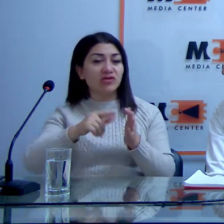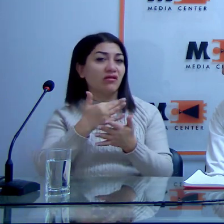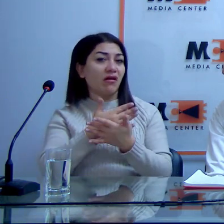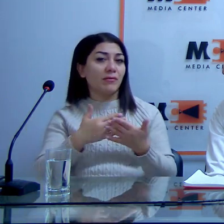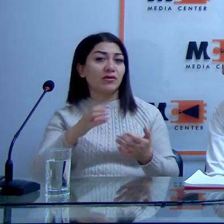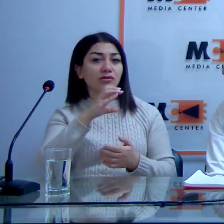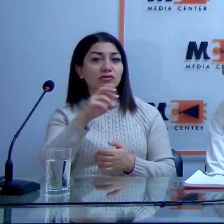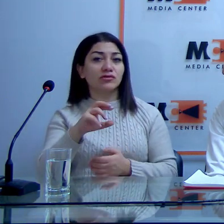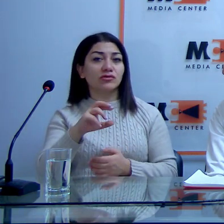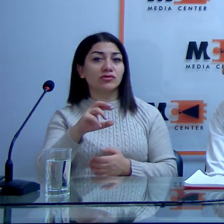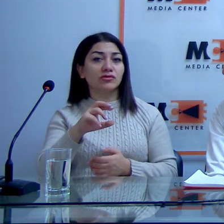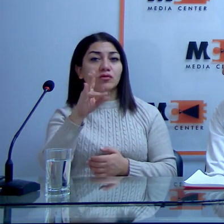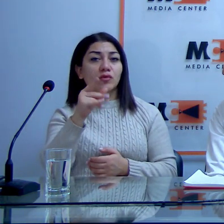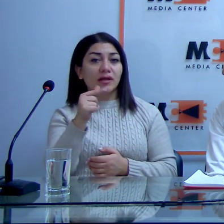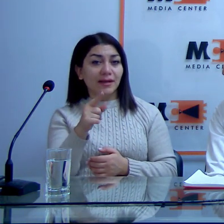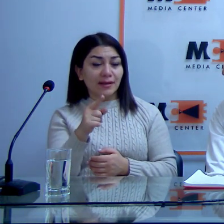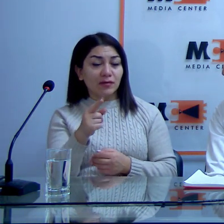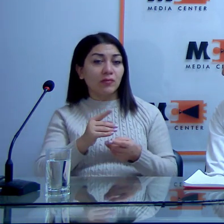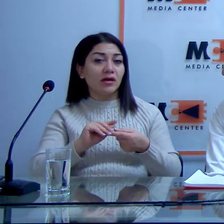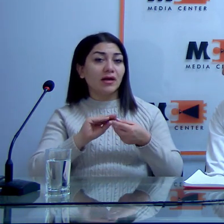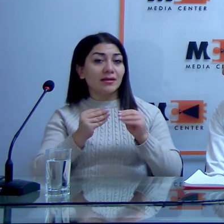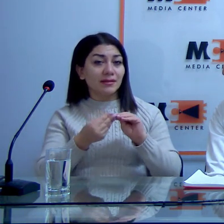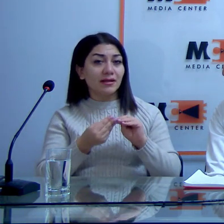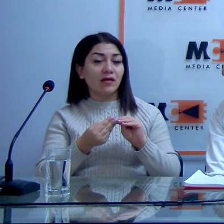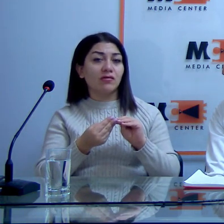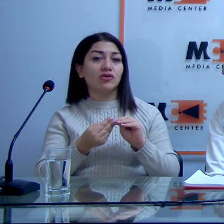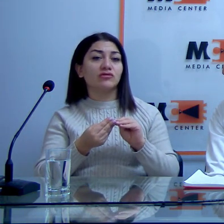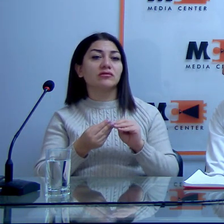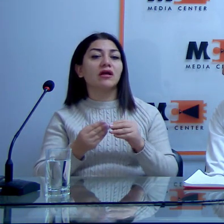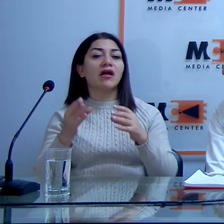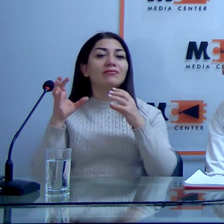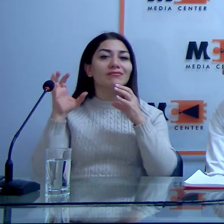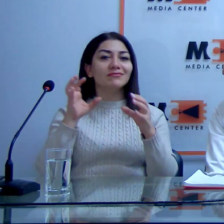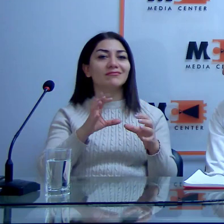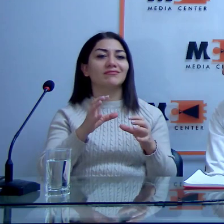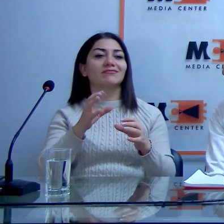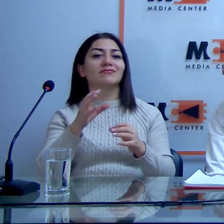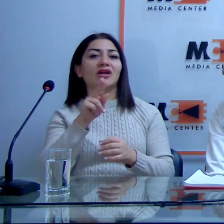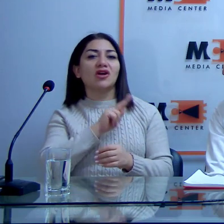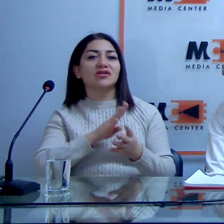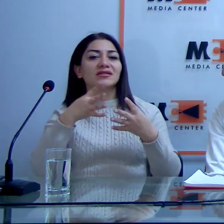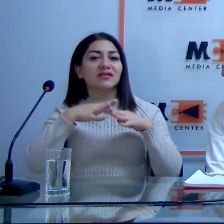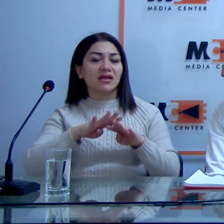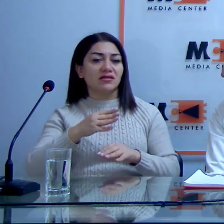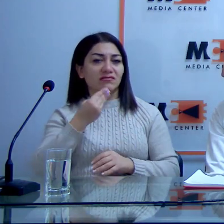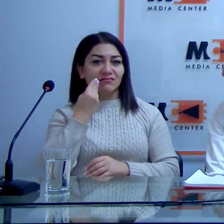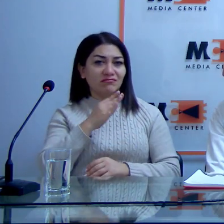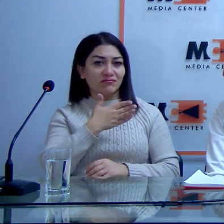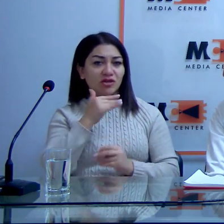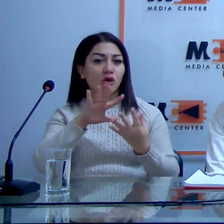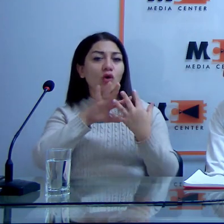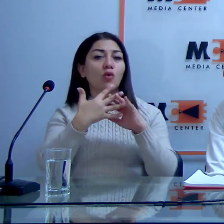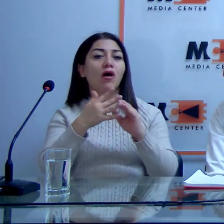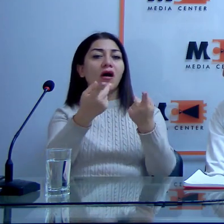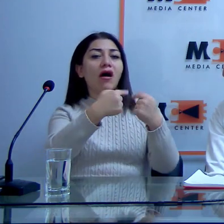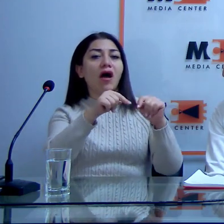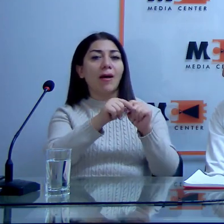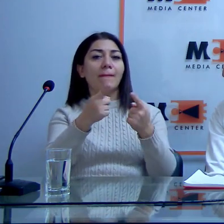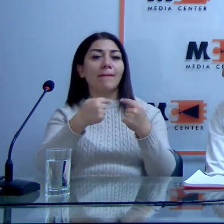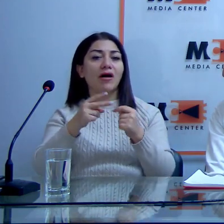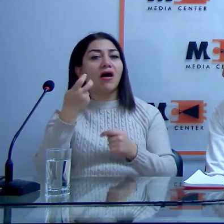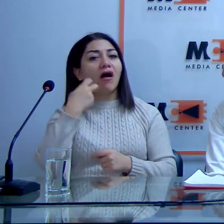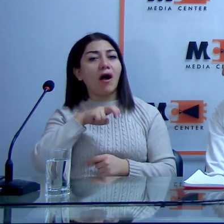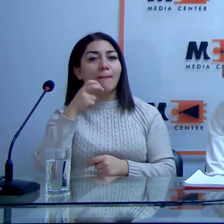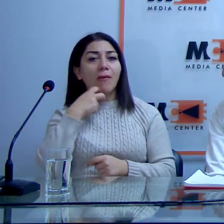Նույն Սյունիքում կարող ենք որպես խնդիր դիտարկել տրանսպորտային ցանցի գործունեությունը, ենթադրենք գյուղական համայնքից